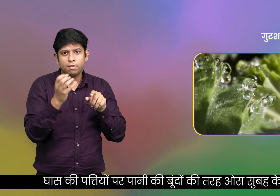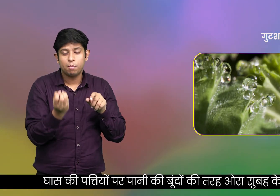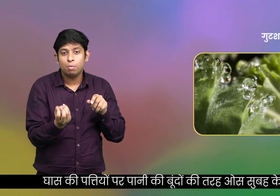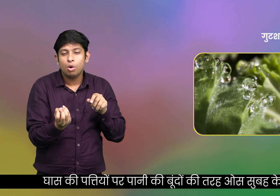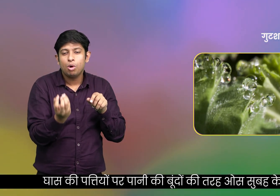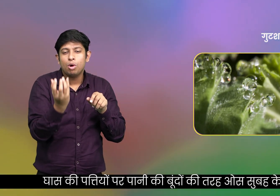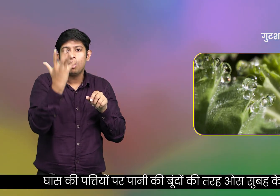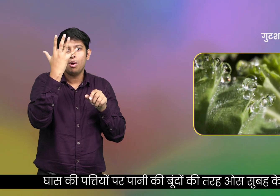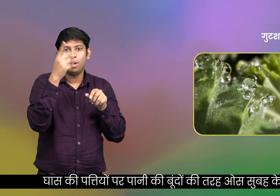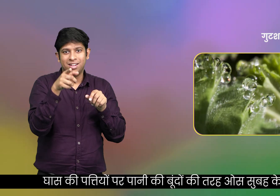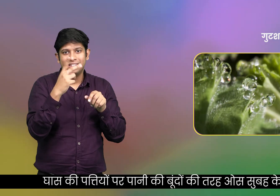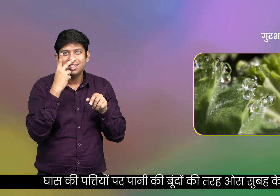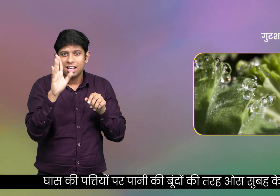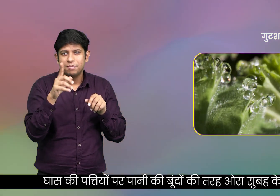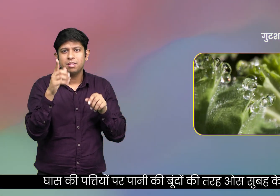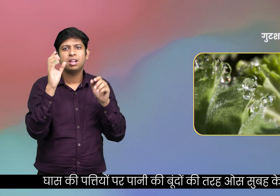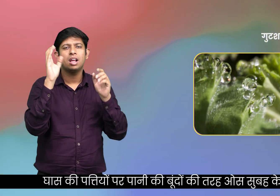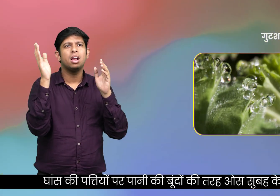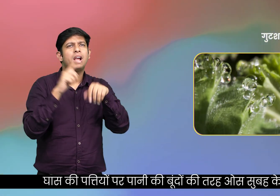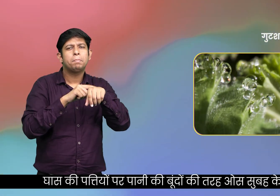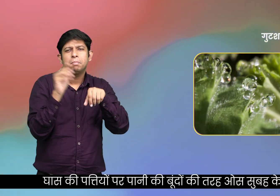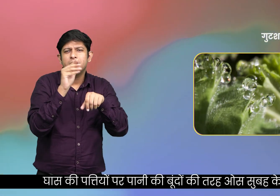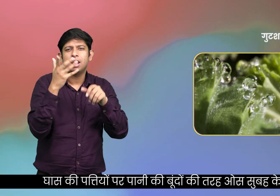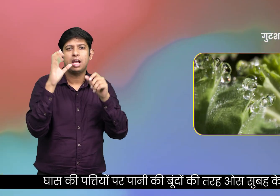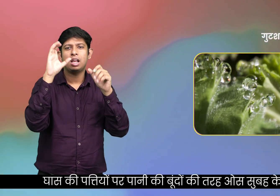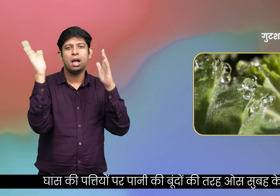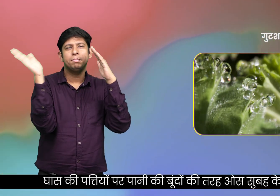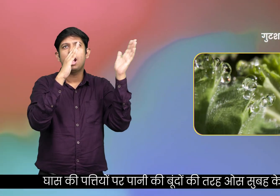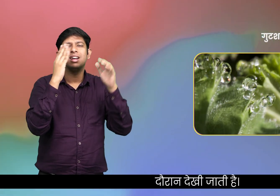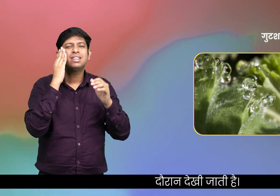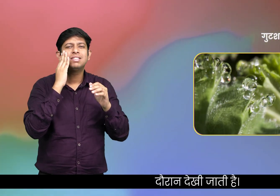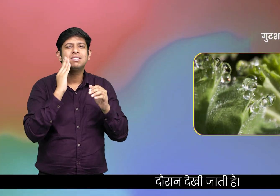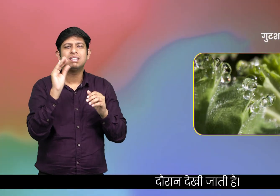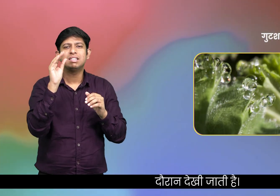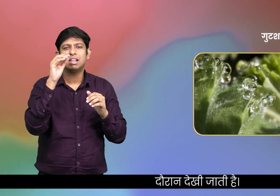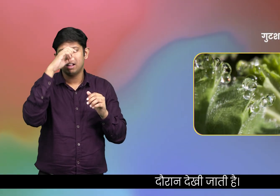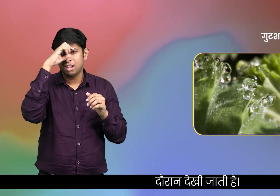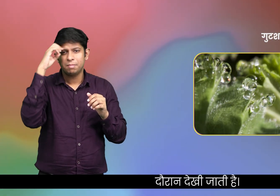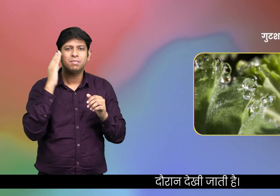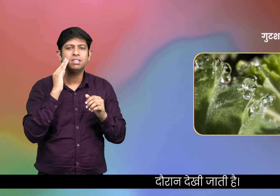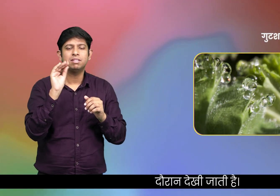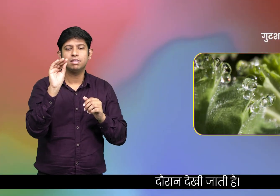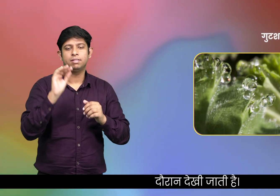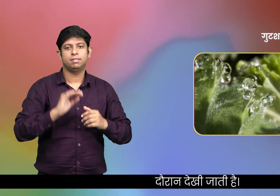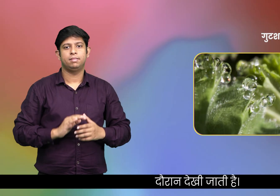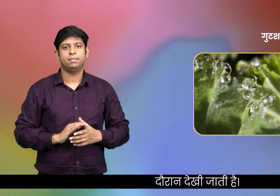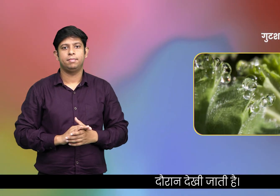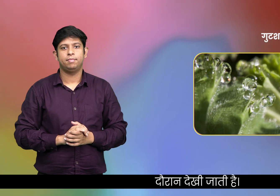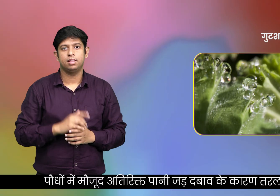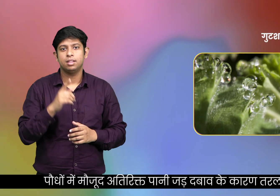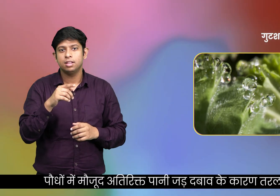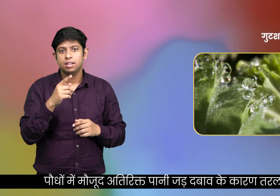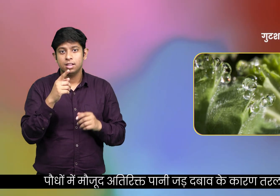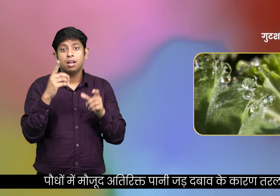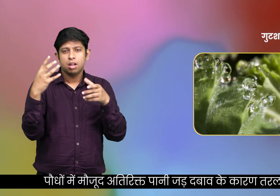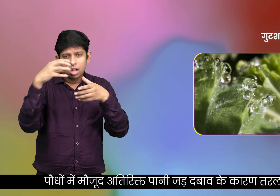समय आर्द्र जलवायु के दौरान देखी जाती है। पौधों में